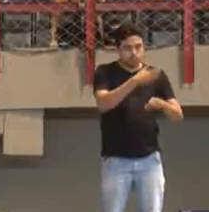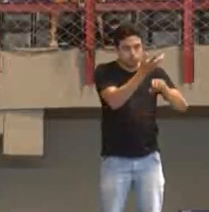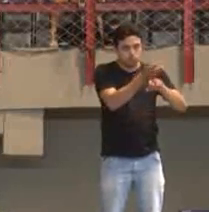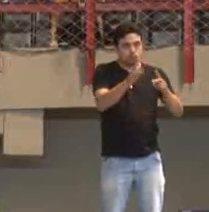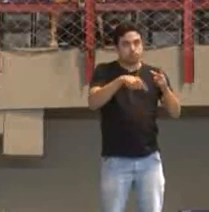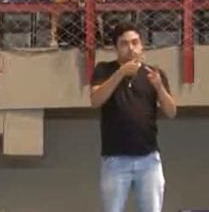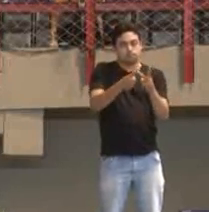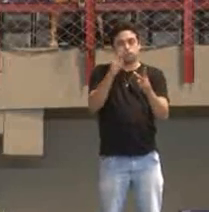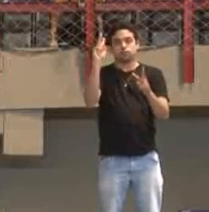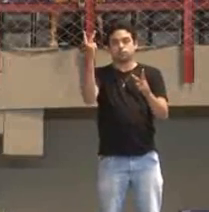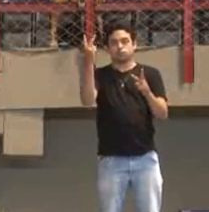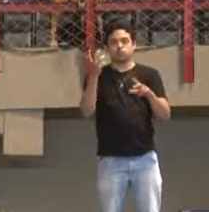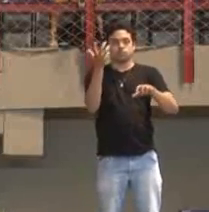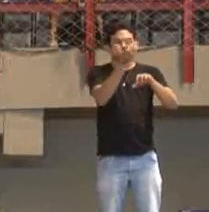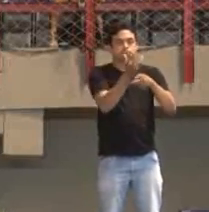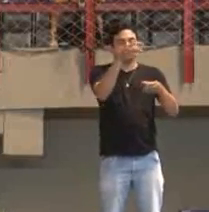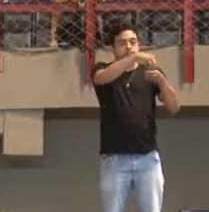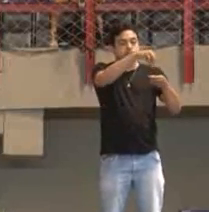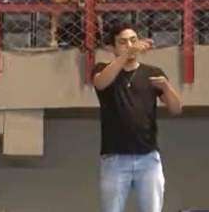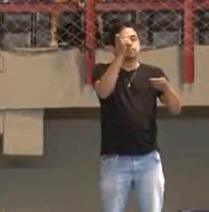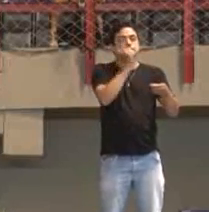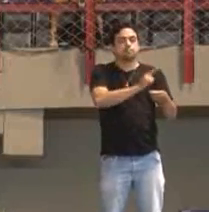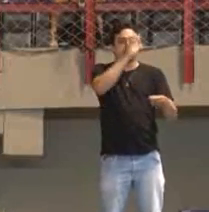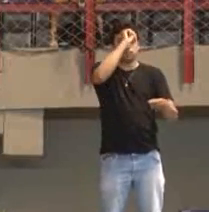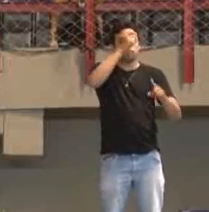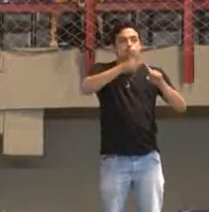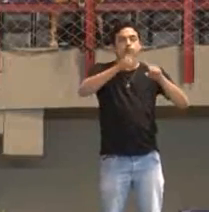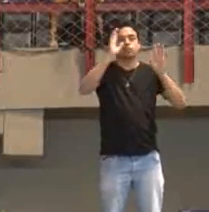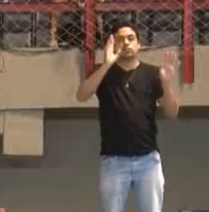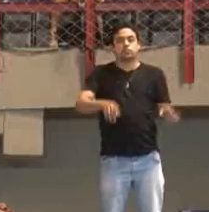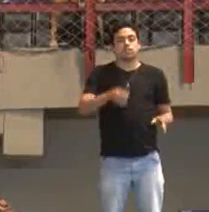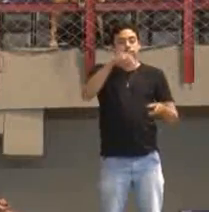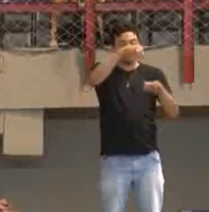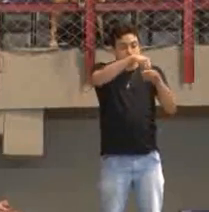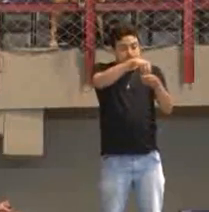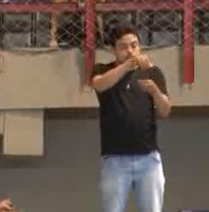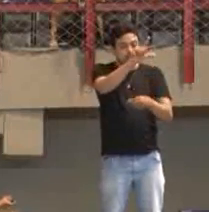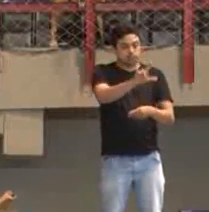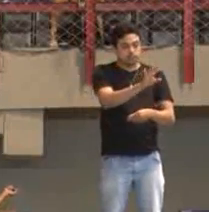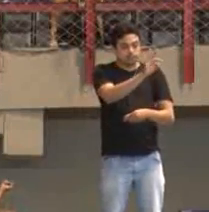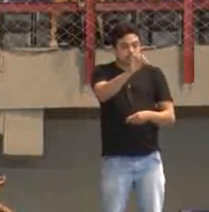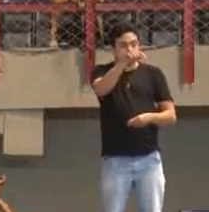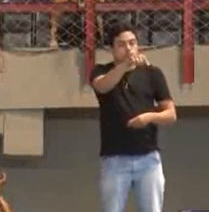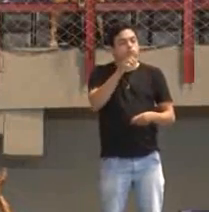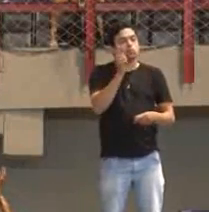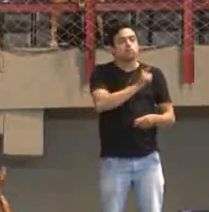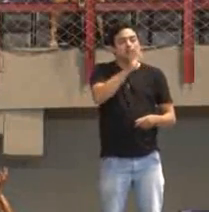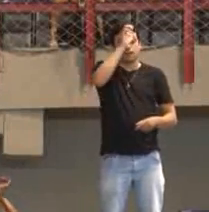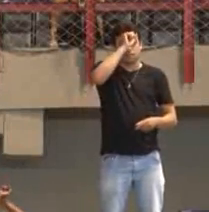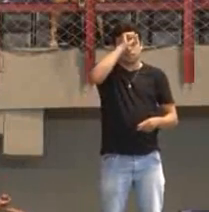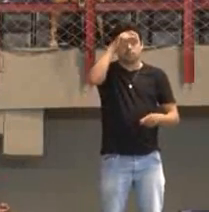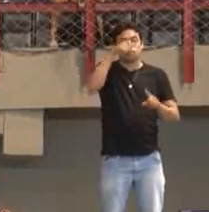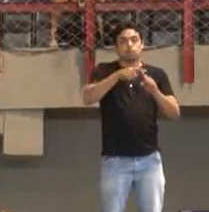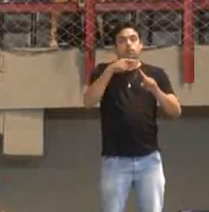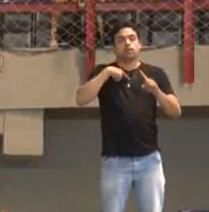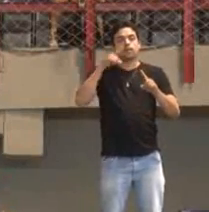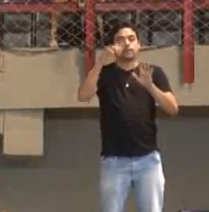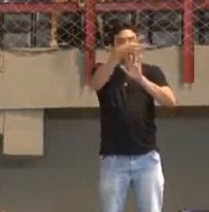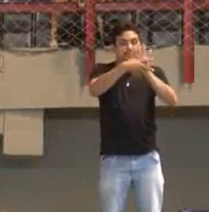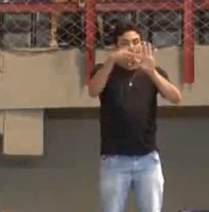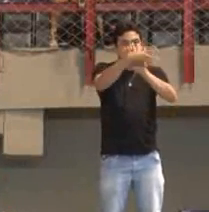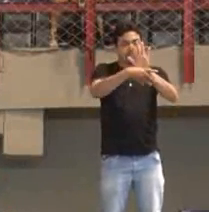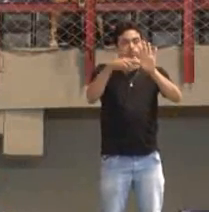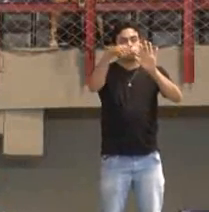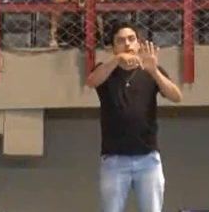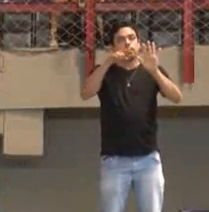e história. Porque a primeira coisa que a gente aprende na literatura é que o texto, ele